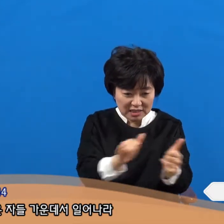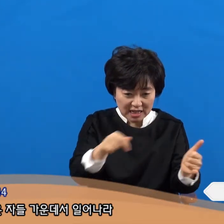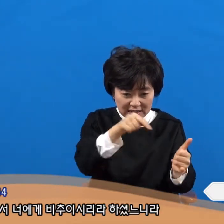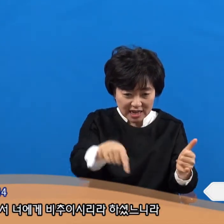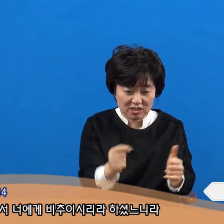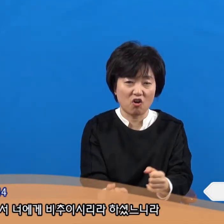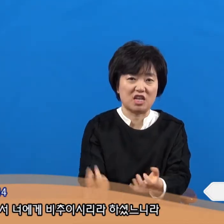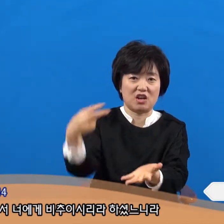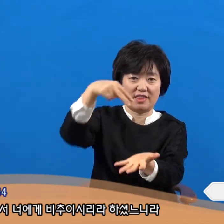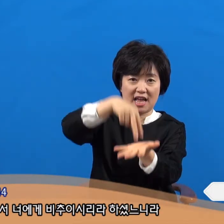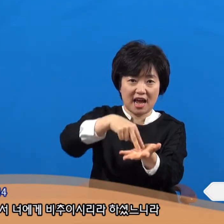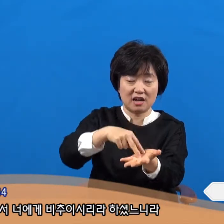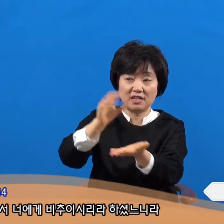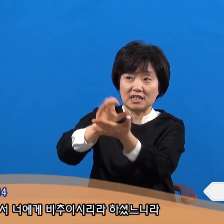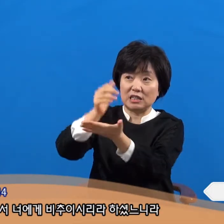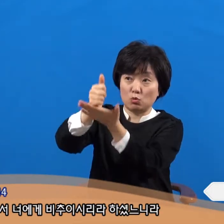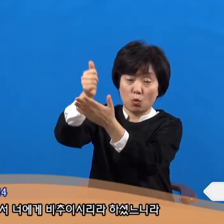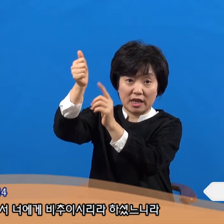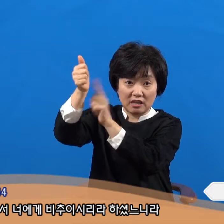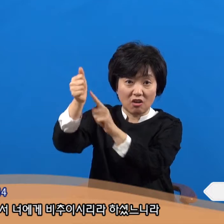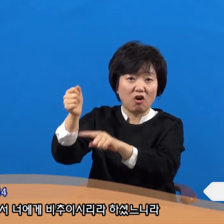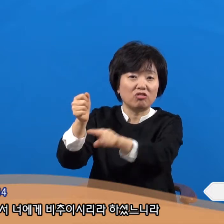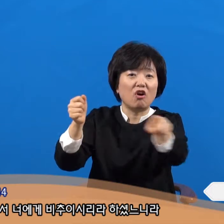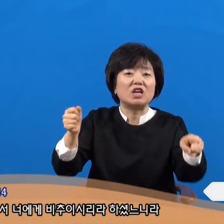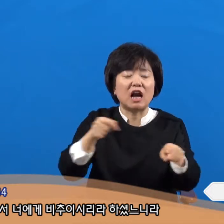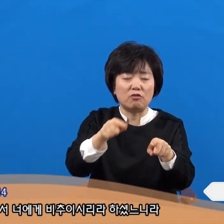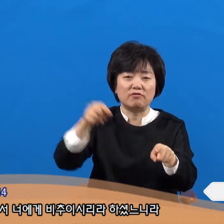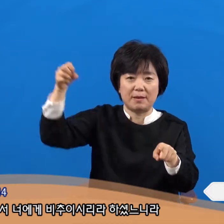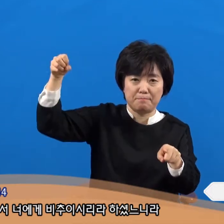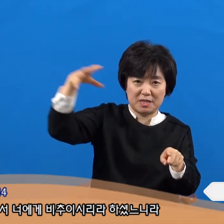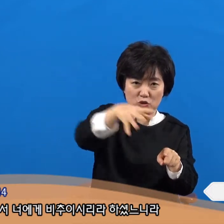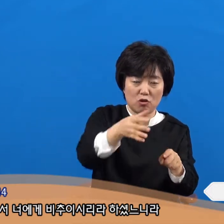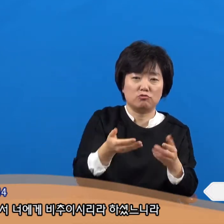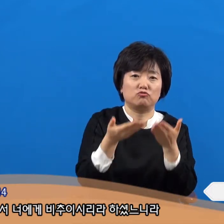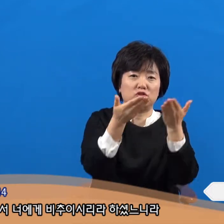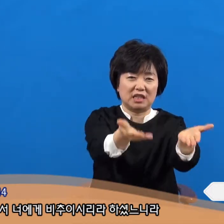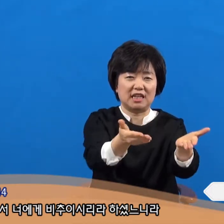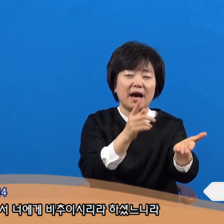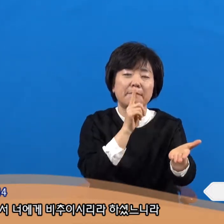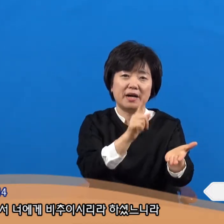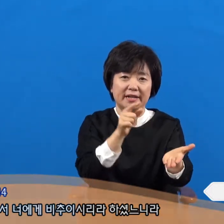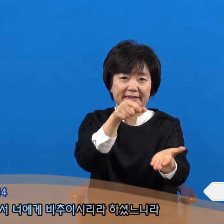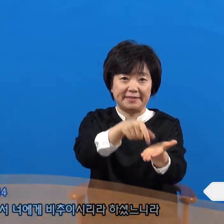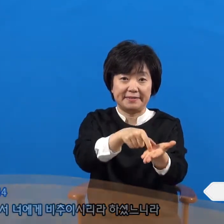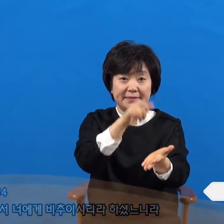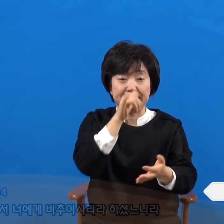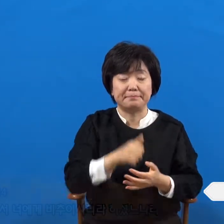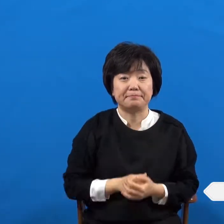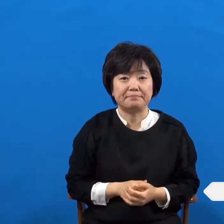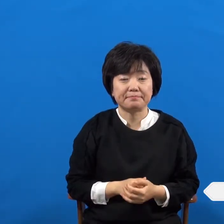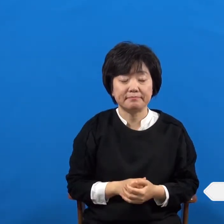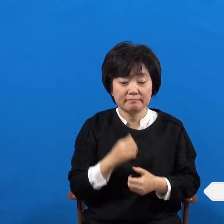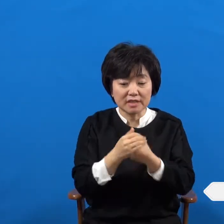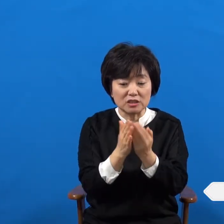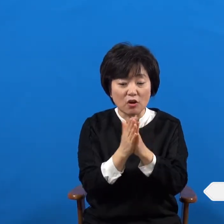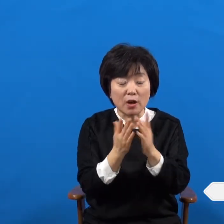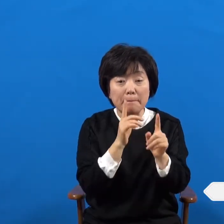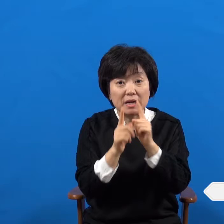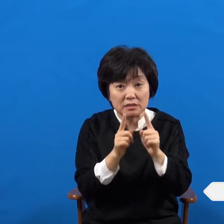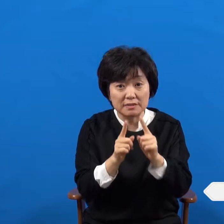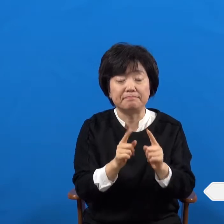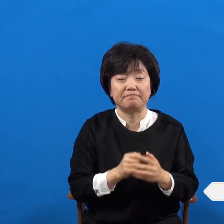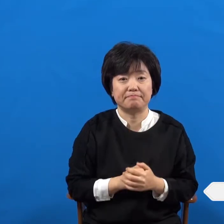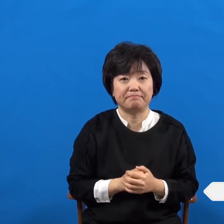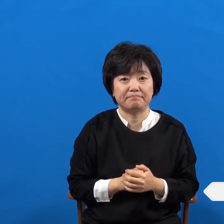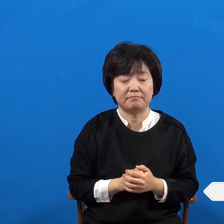가운데서 일어나라. 그리스도께서 너에게 비추시리나 하셨느니라. 성경은